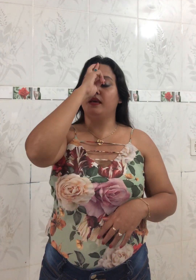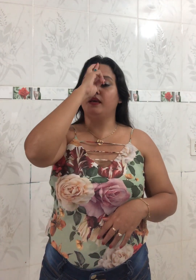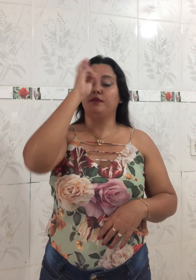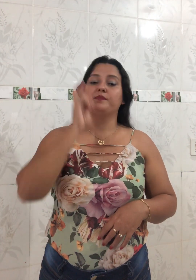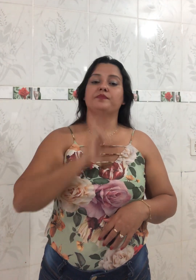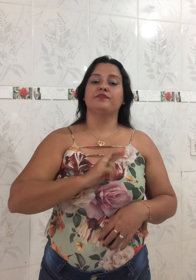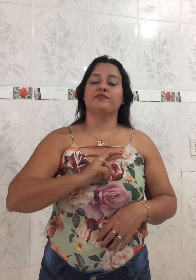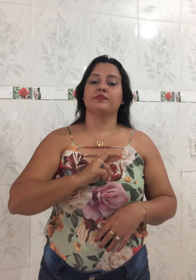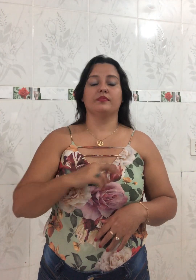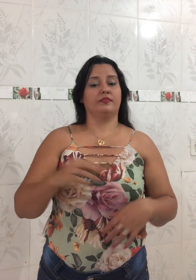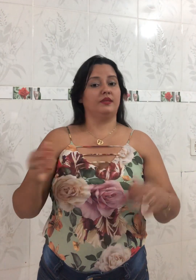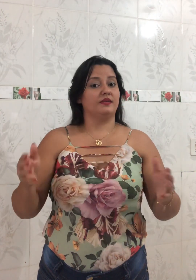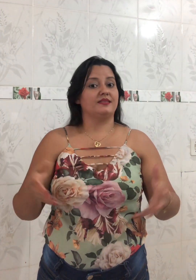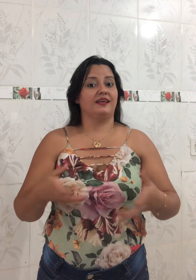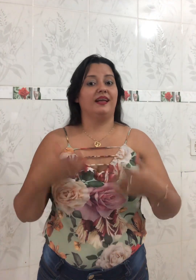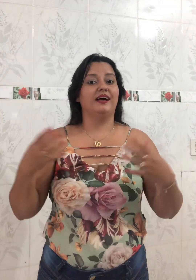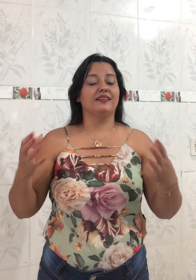almocei salada.